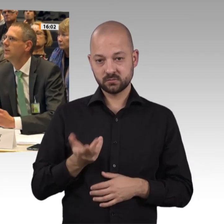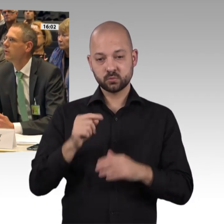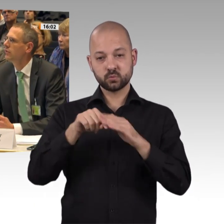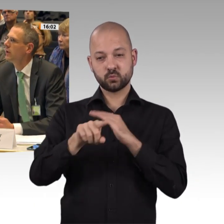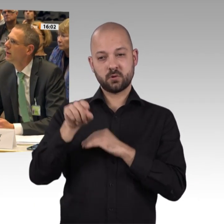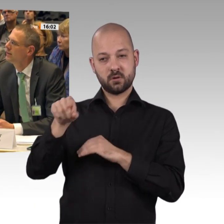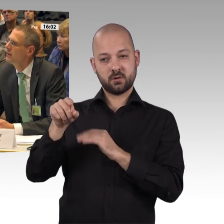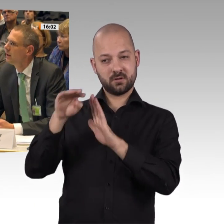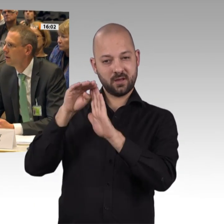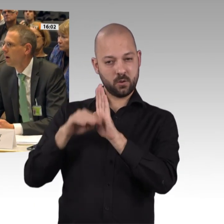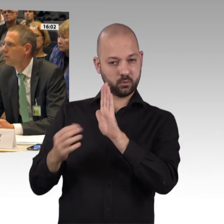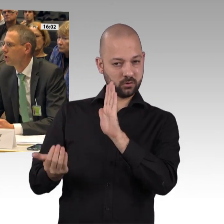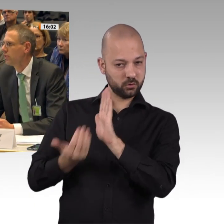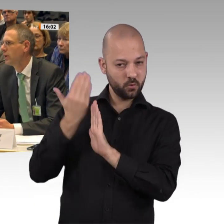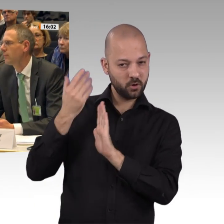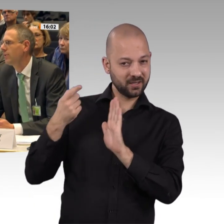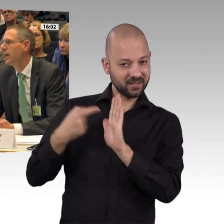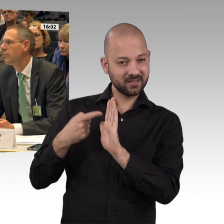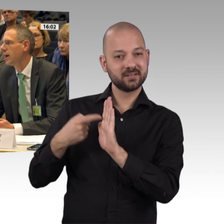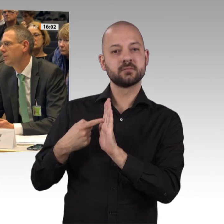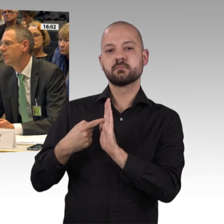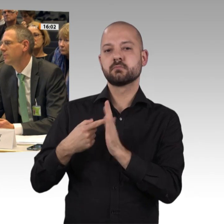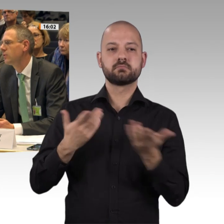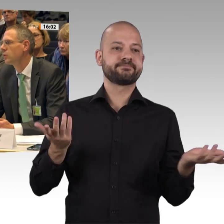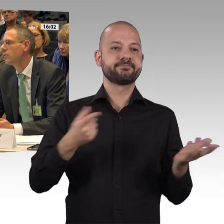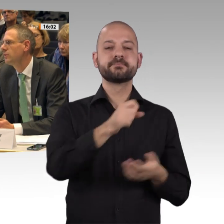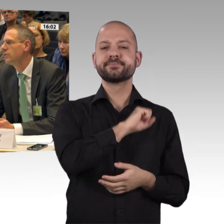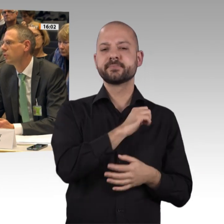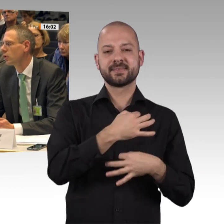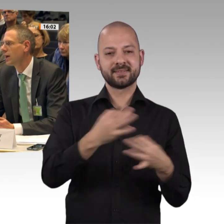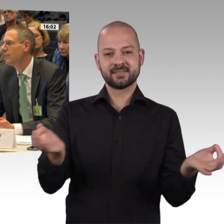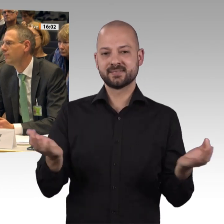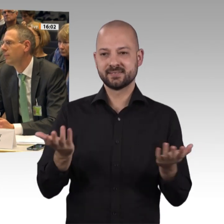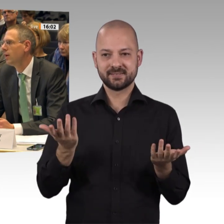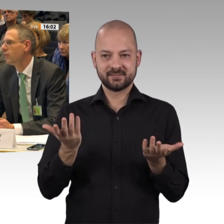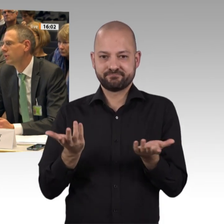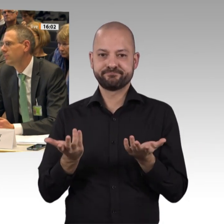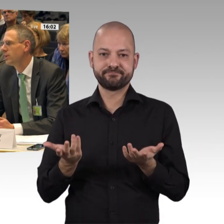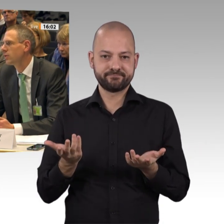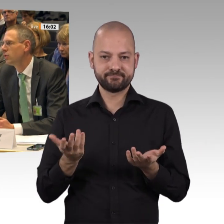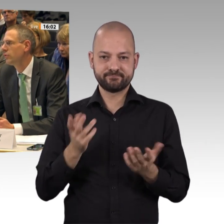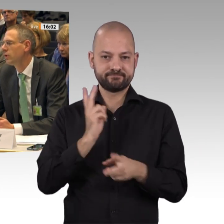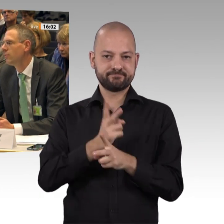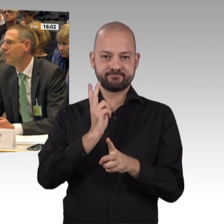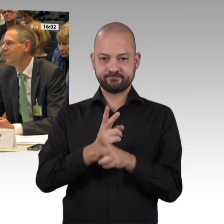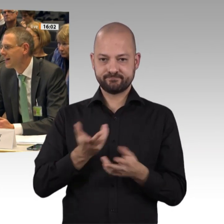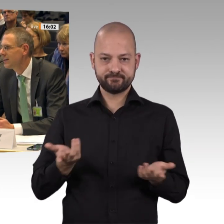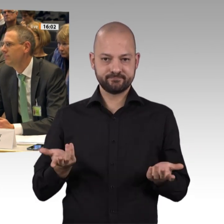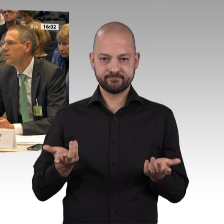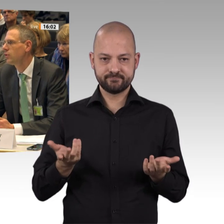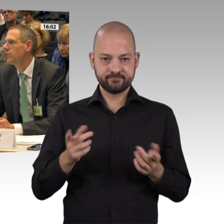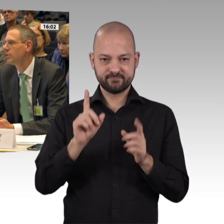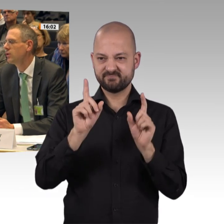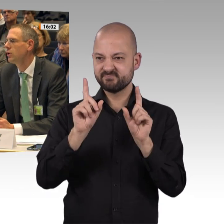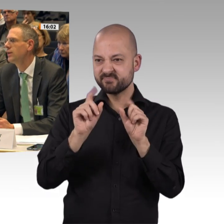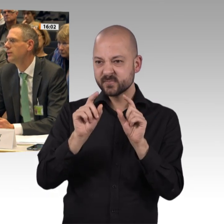auf die hinaus, die auf stationäre Pflegeheime angewiesen sind oder auf die sie zurückgreifen. Vor diesem Hintergrund warnen